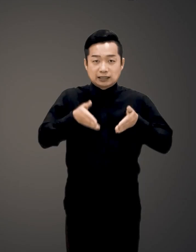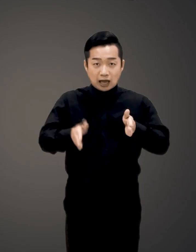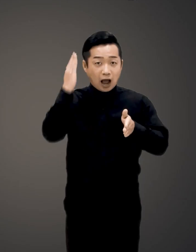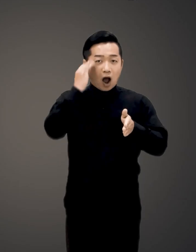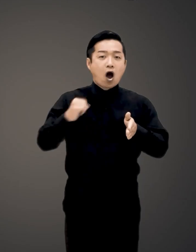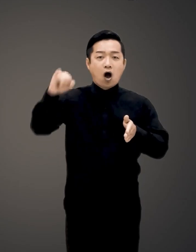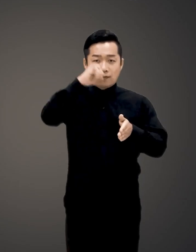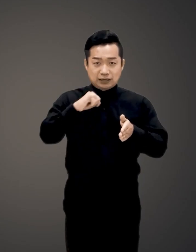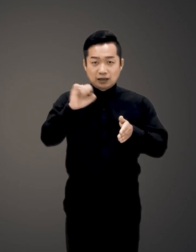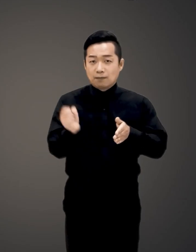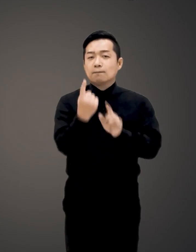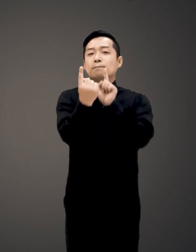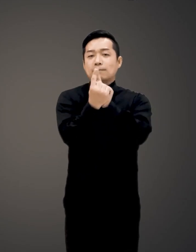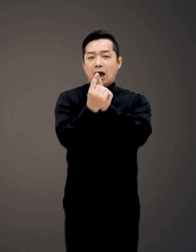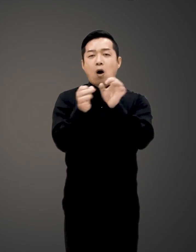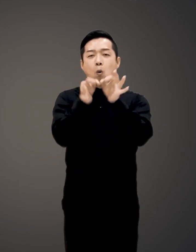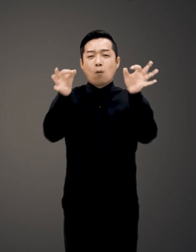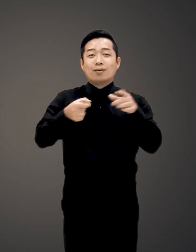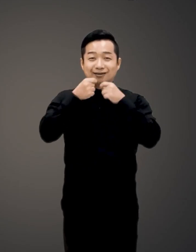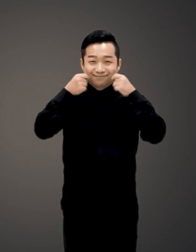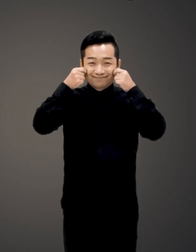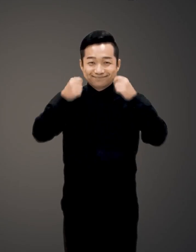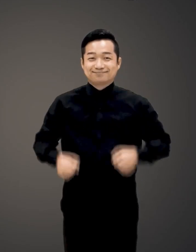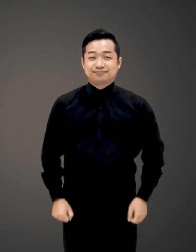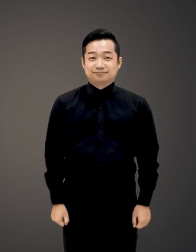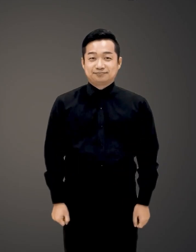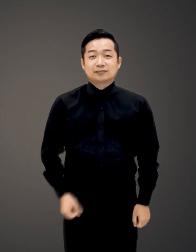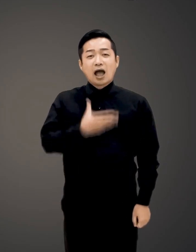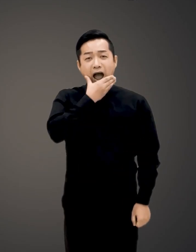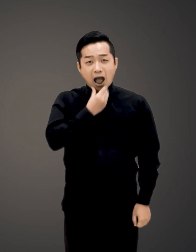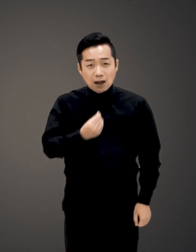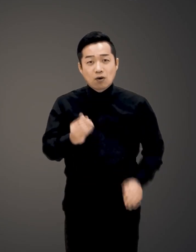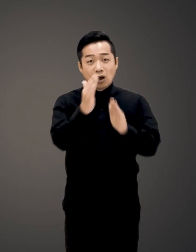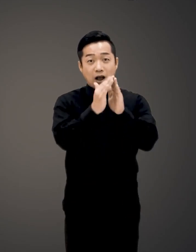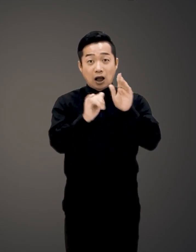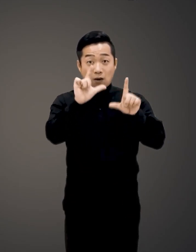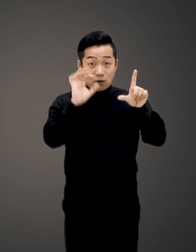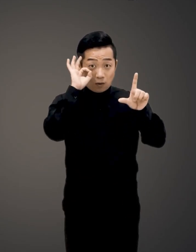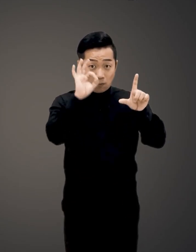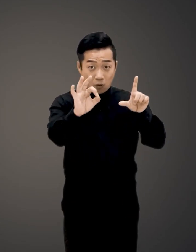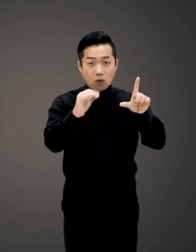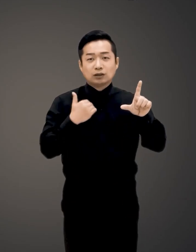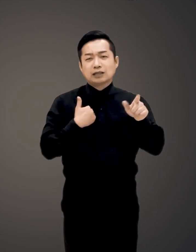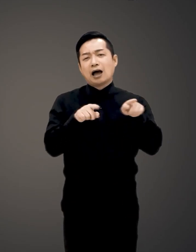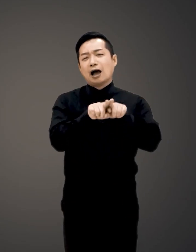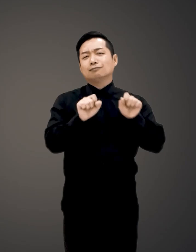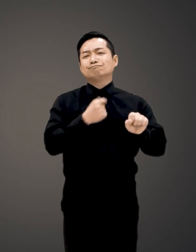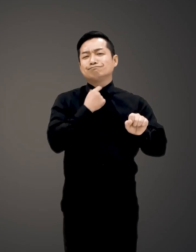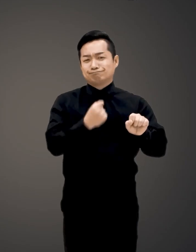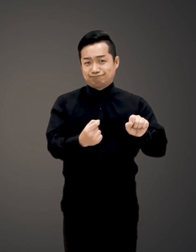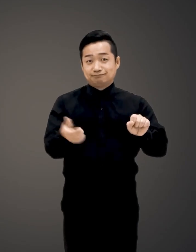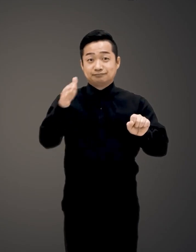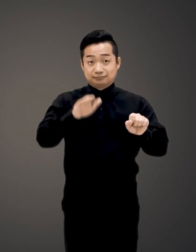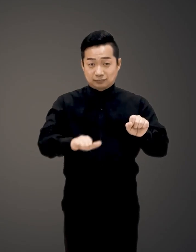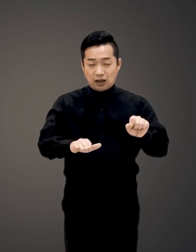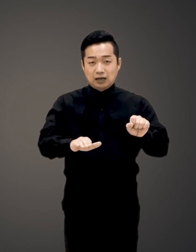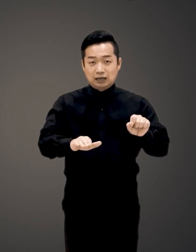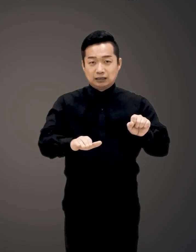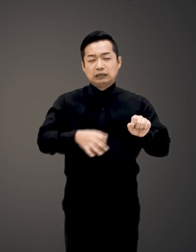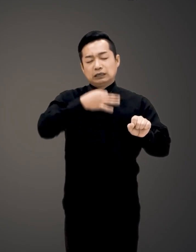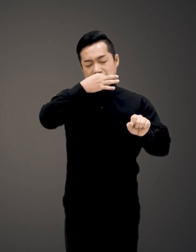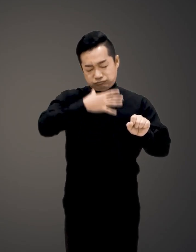환생한 거미로 인해 오랜만에 웃어본다. 행복해하는 가족들의 모습에 나는 함께 있고